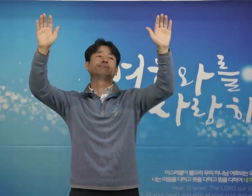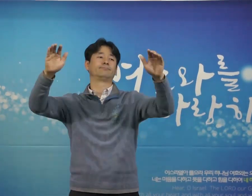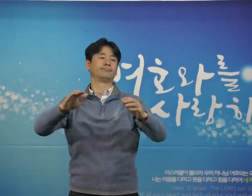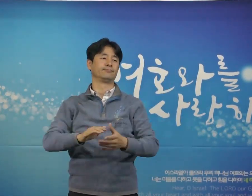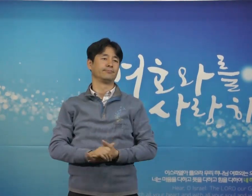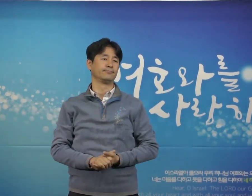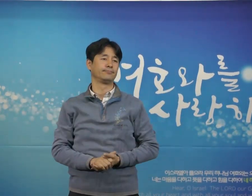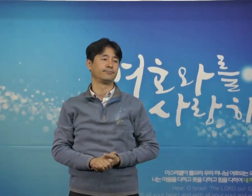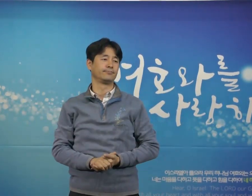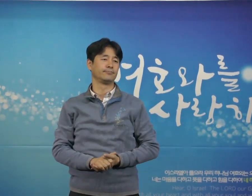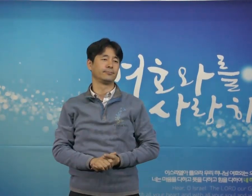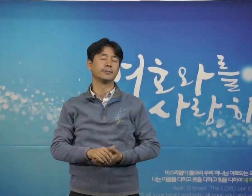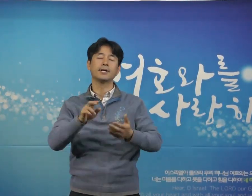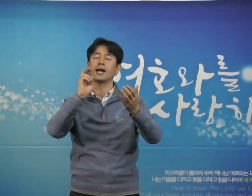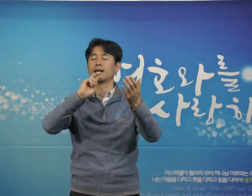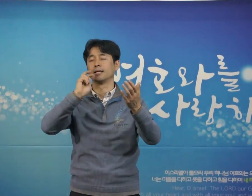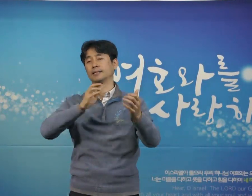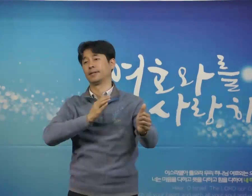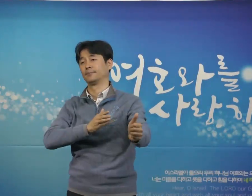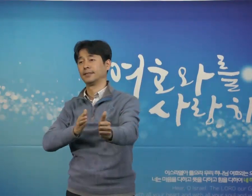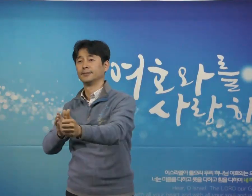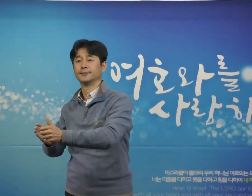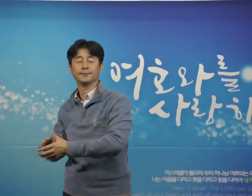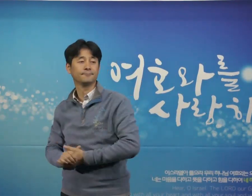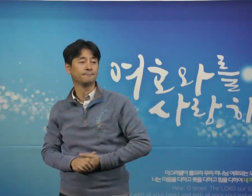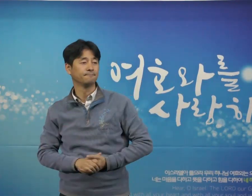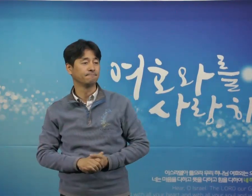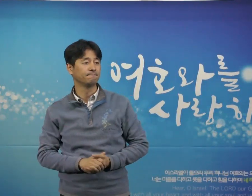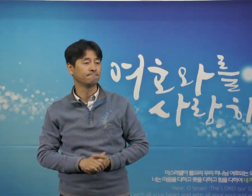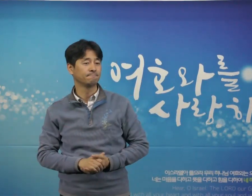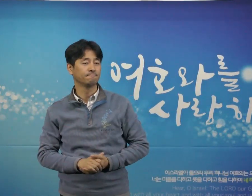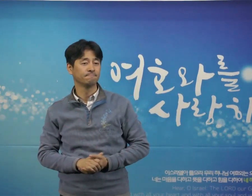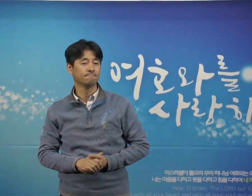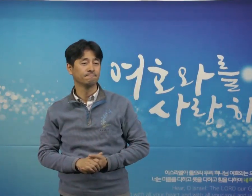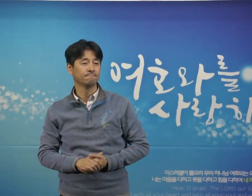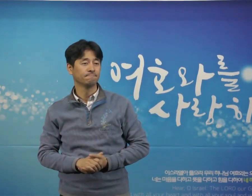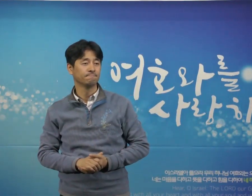찬양 드리는 그런 모습, 그런 찬양을 드리기 원합니다.